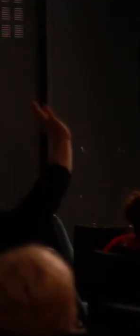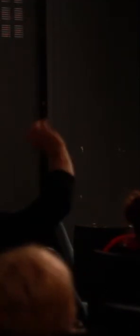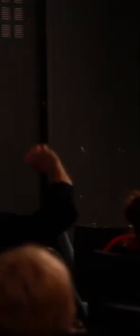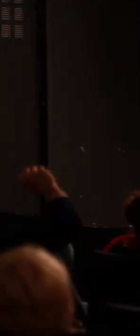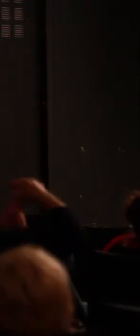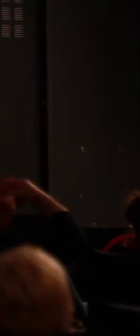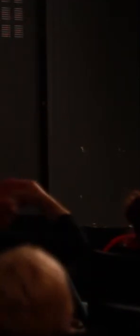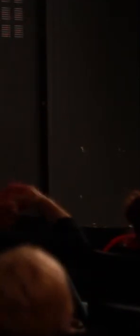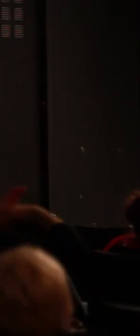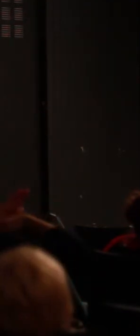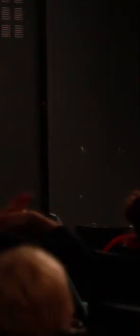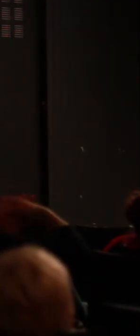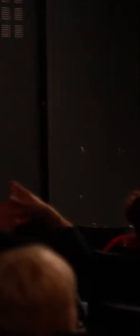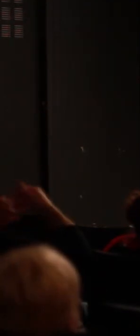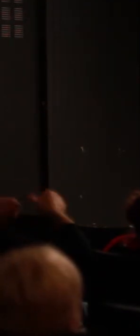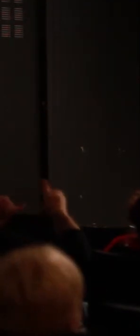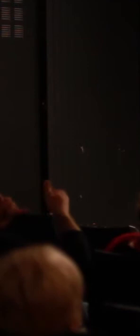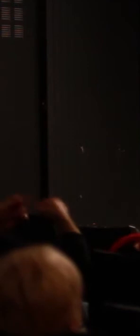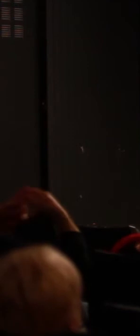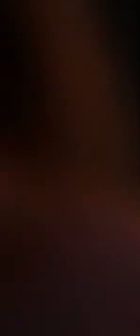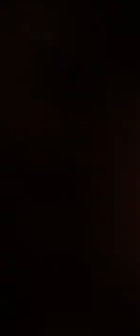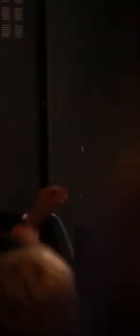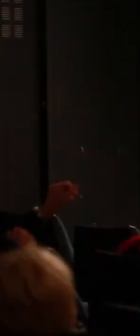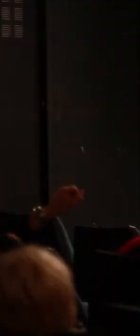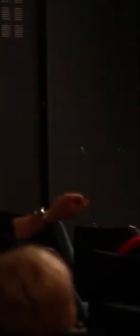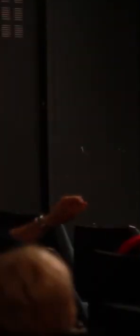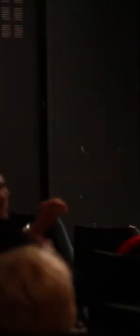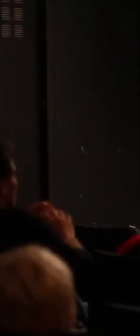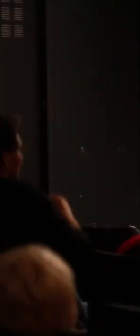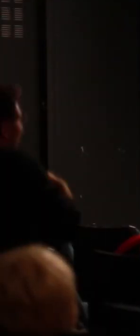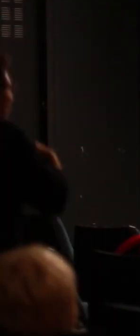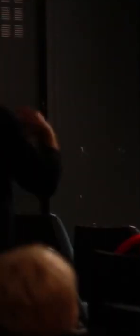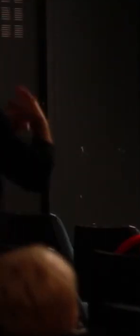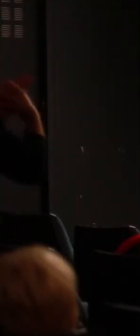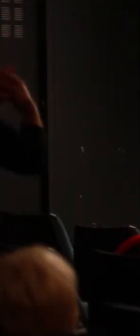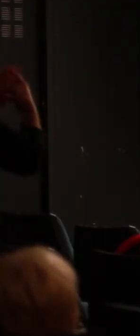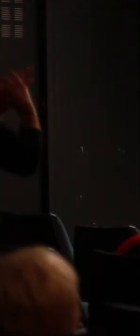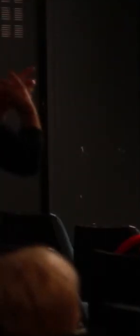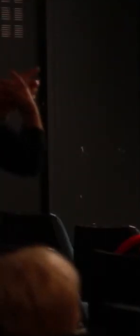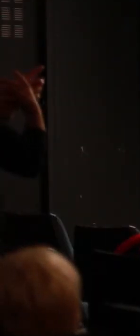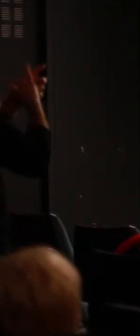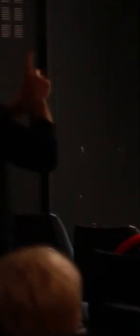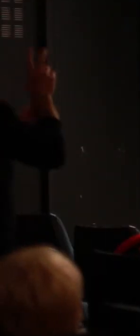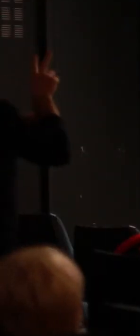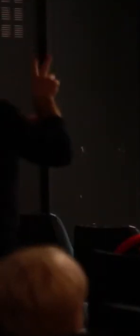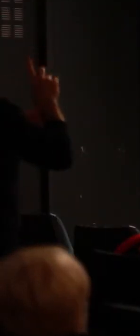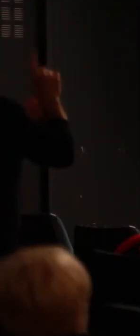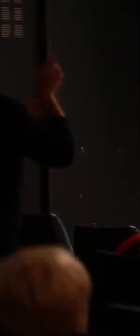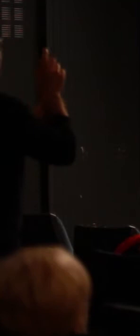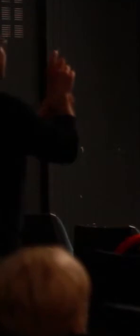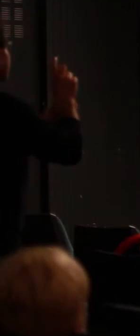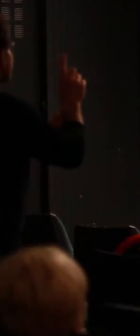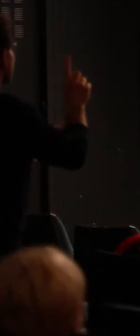Par rapport à la... Je peux peut-être répondre. Je vais rester ici. Non, si je peux